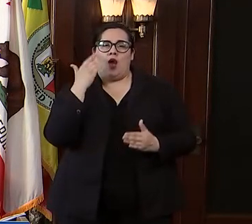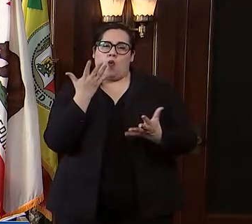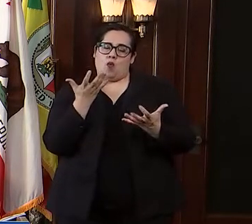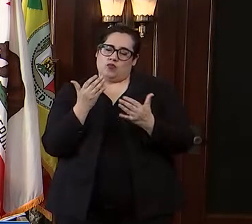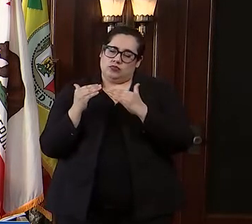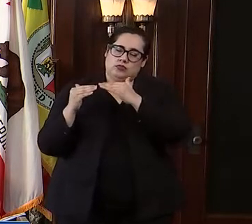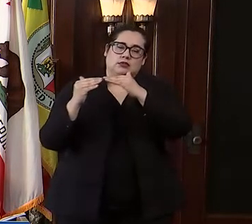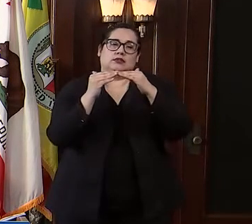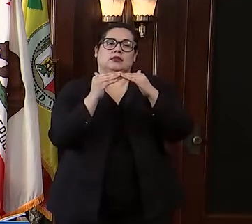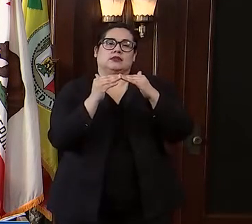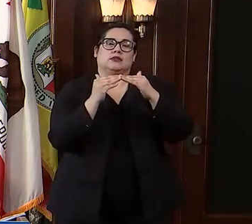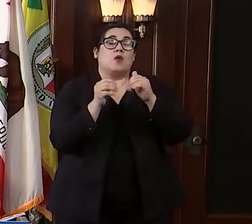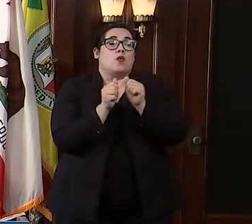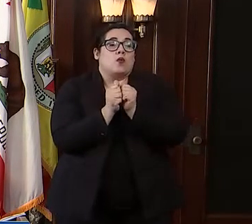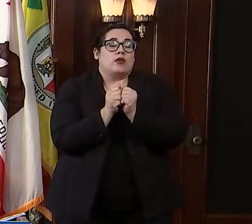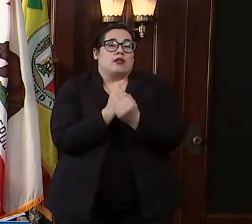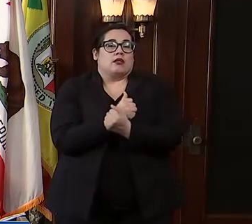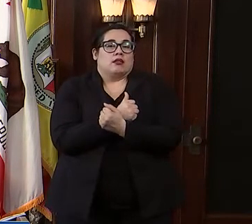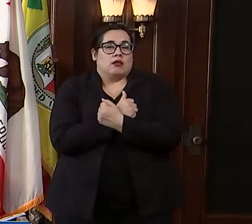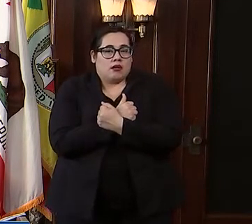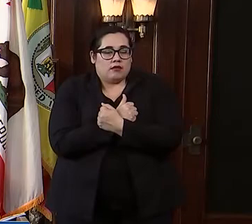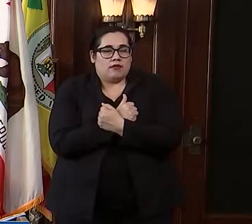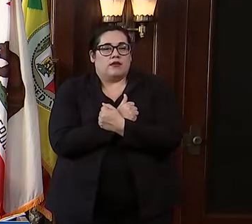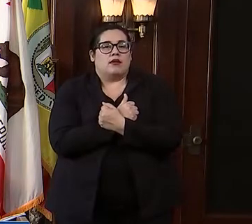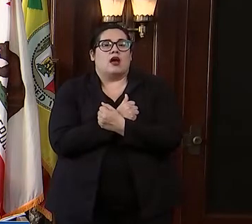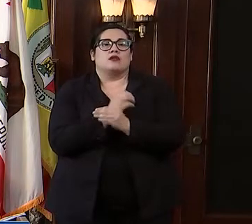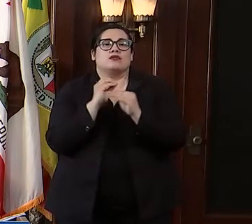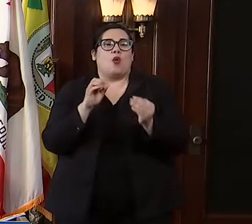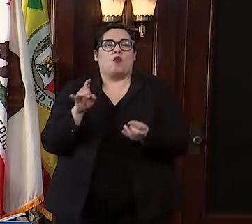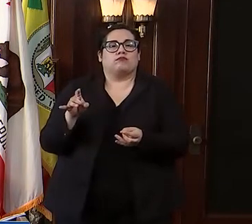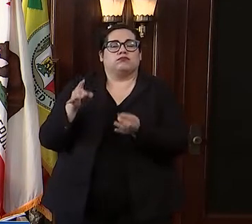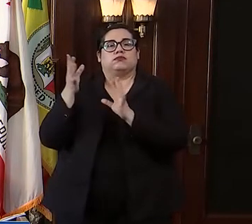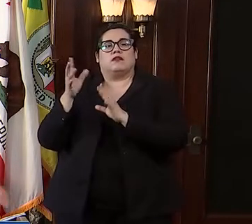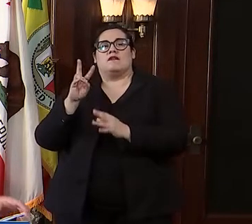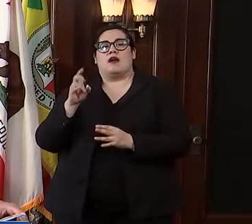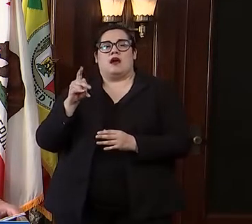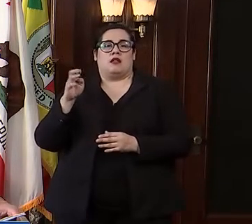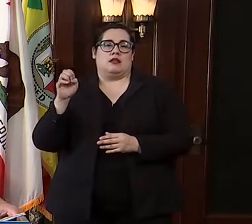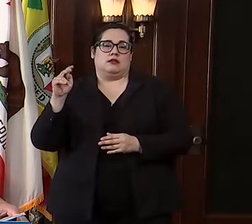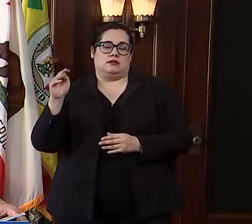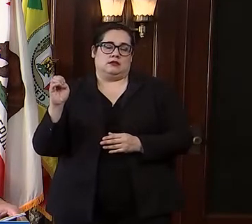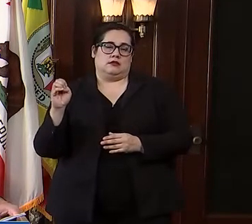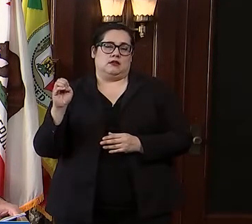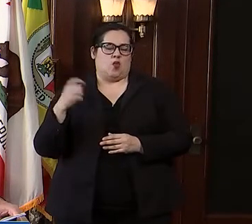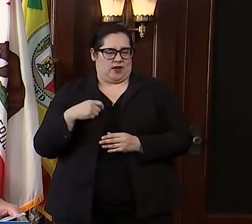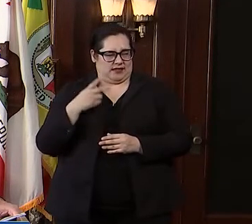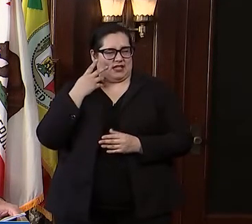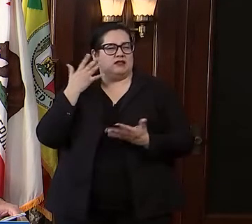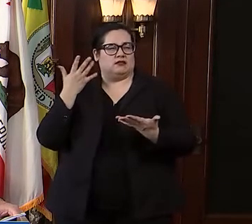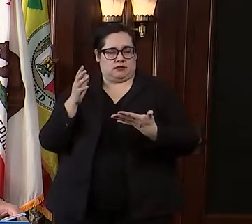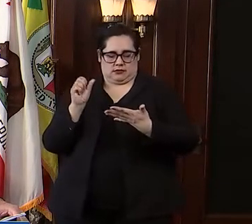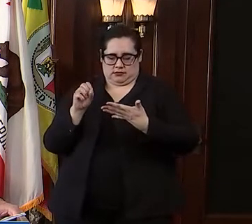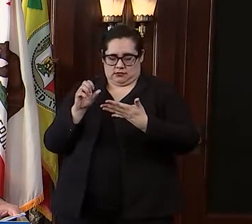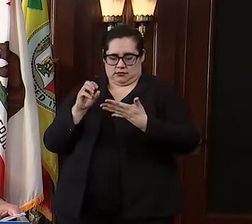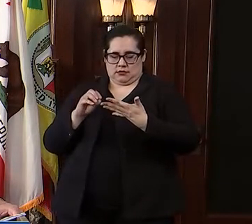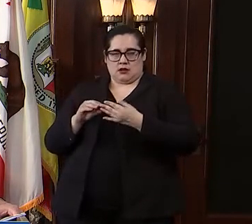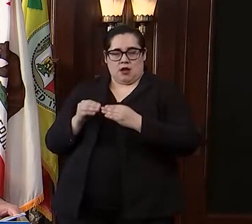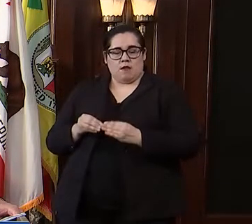y con el amor y no violencia. Aunque hemos visto datos que indican